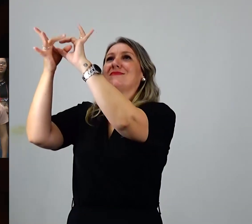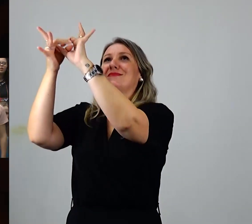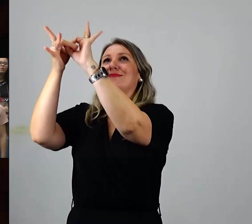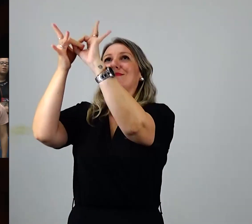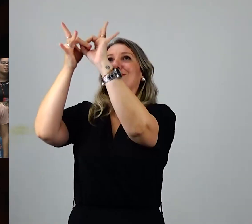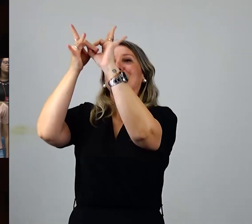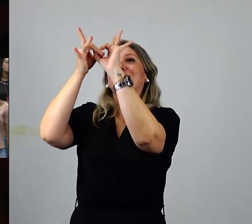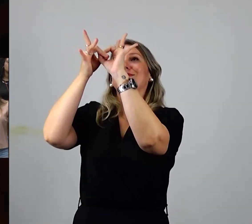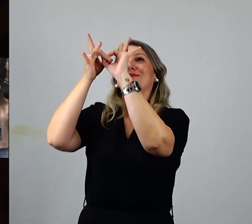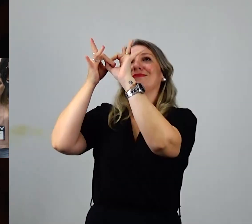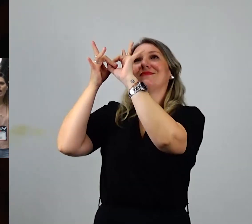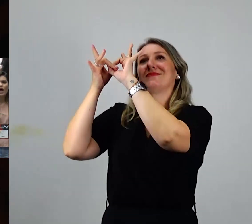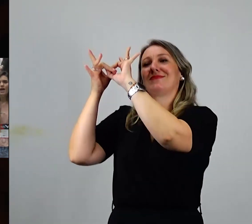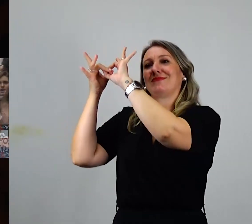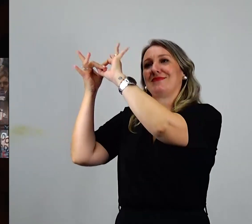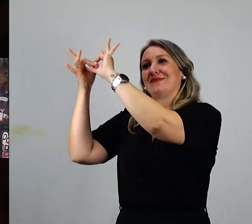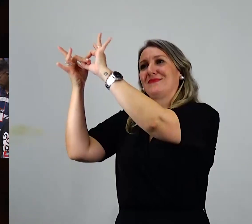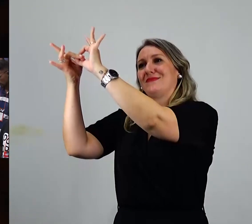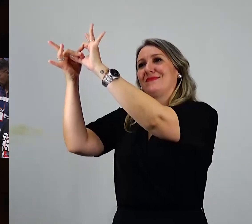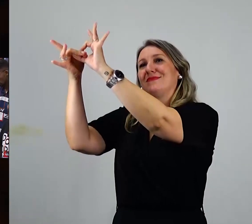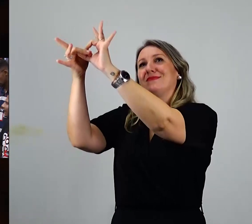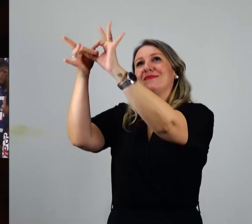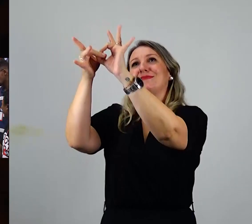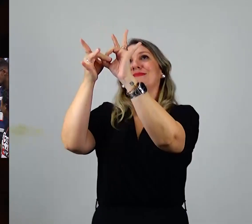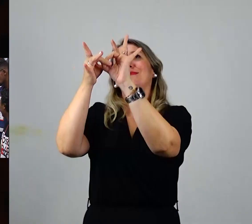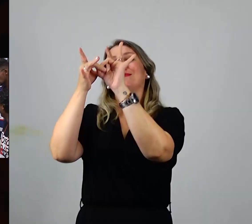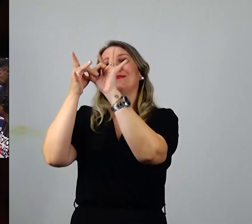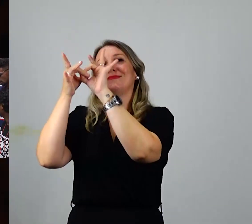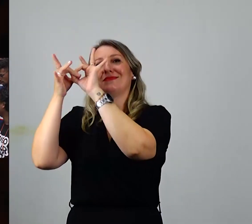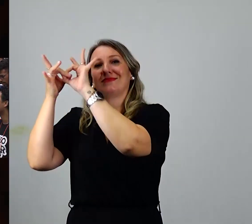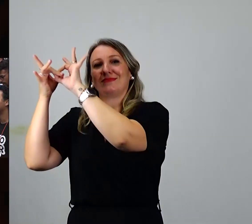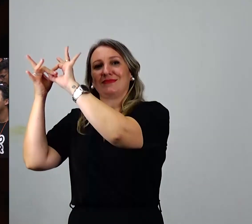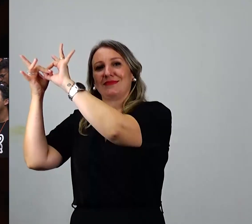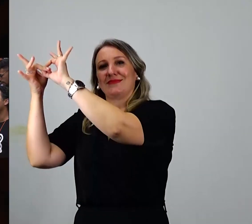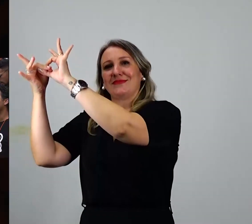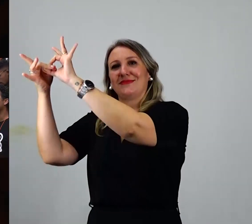juntamente com Cristo em Deus.